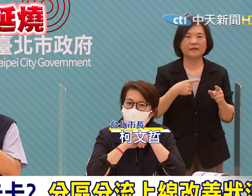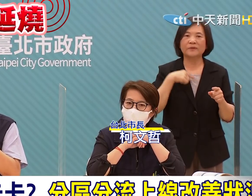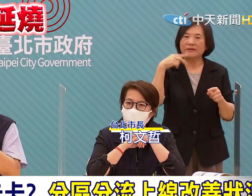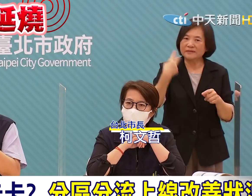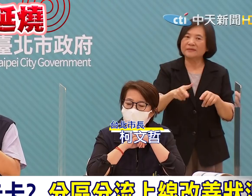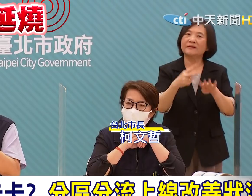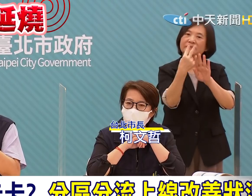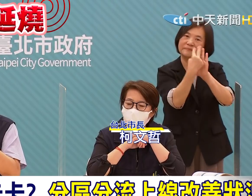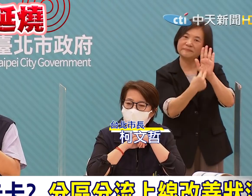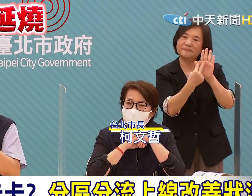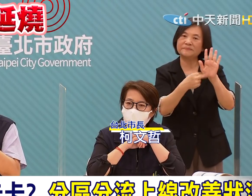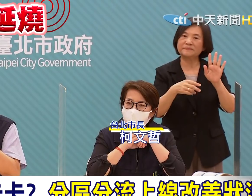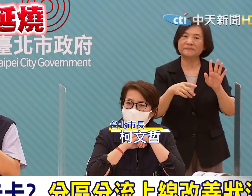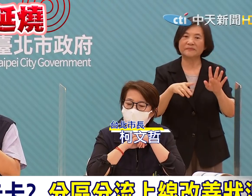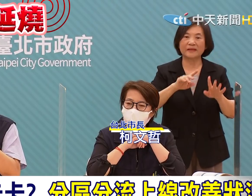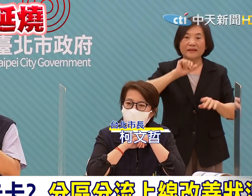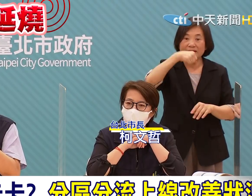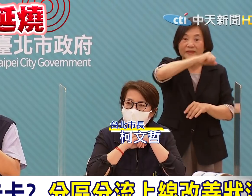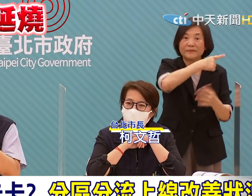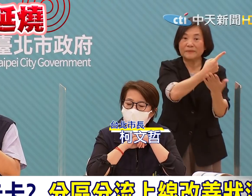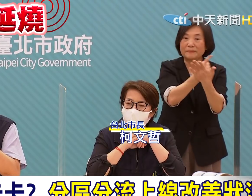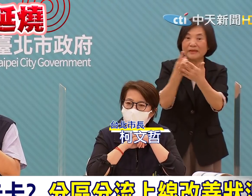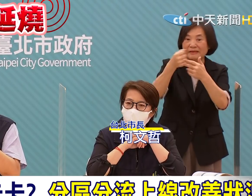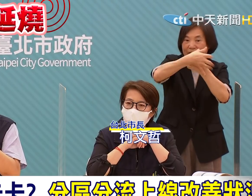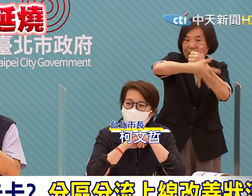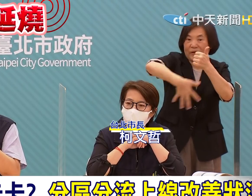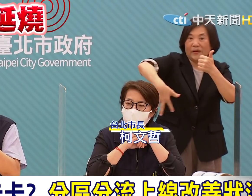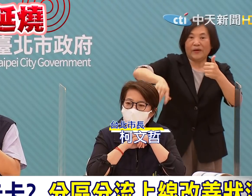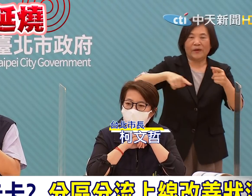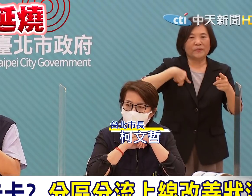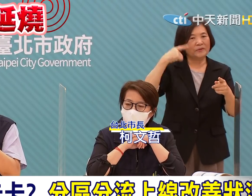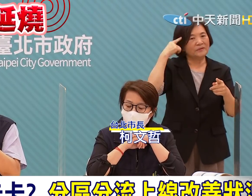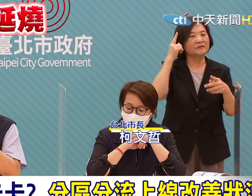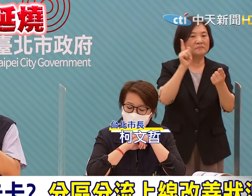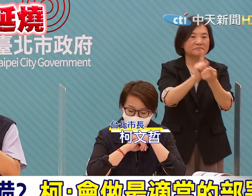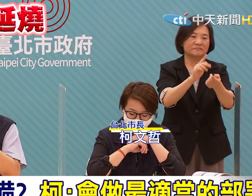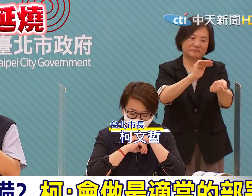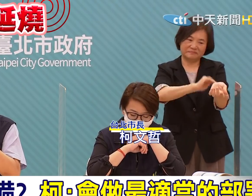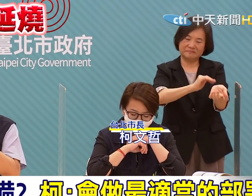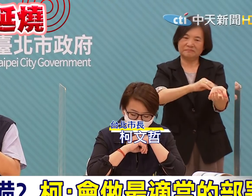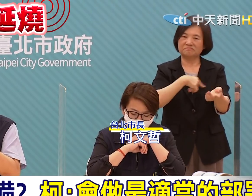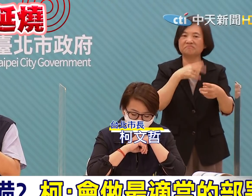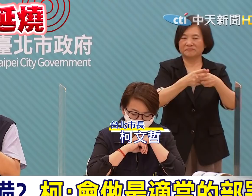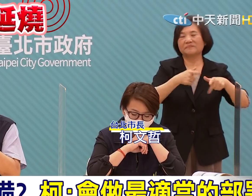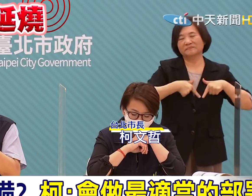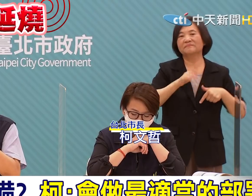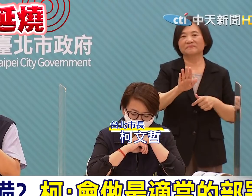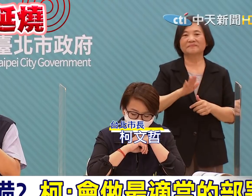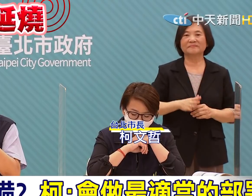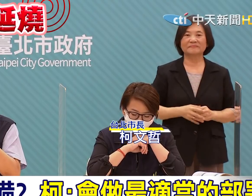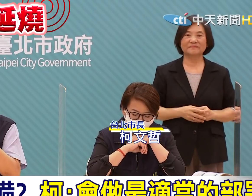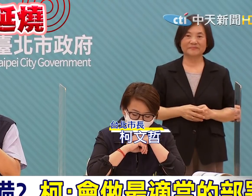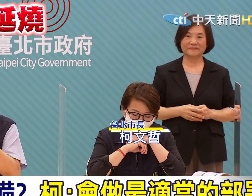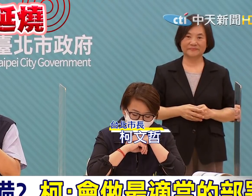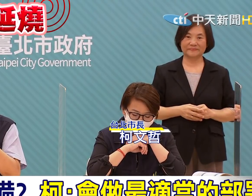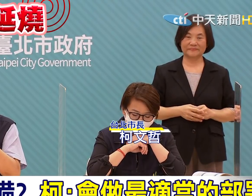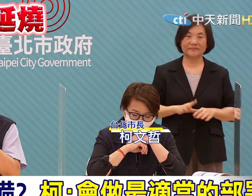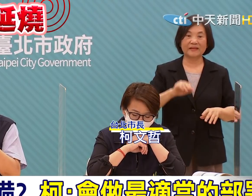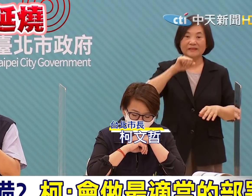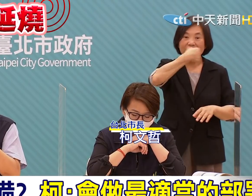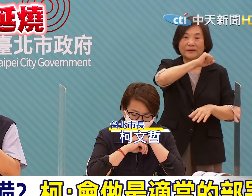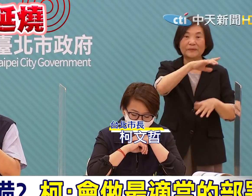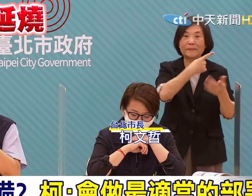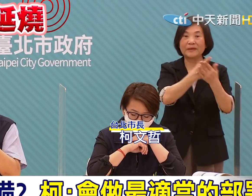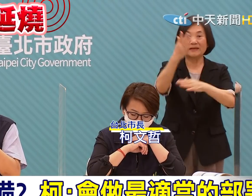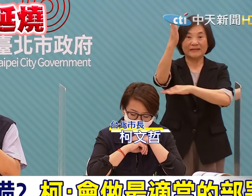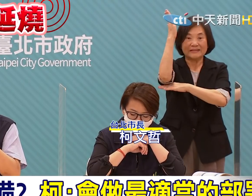啦，台湾所有的部门里面，我还是对医疗部门最有信心。同样的台湾所有的政府